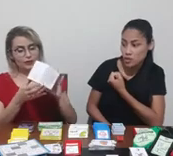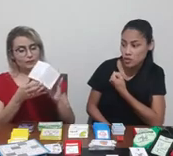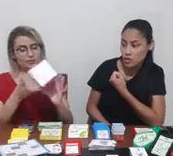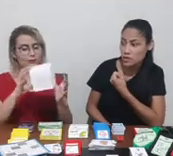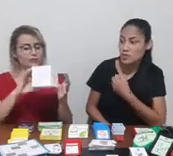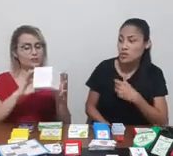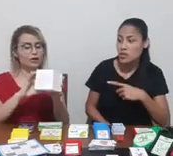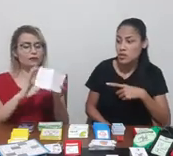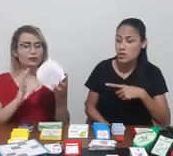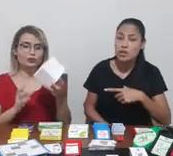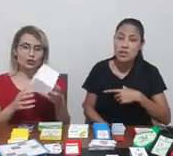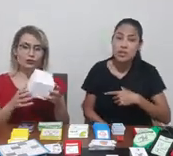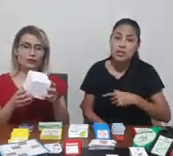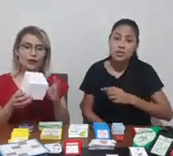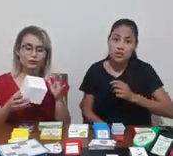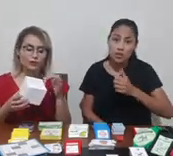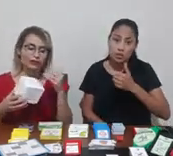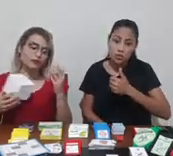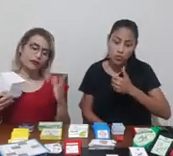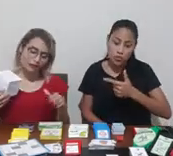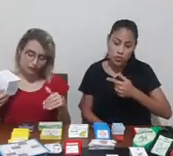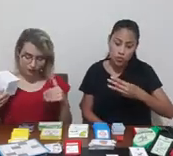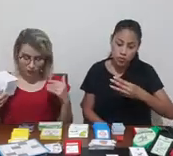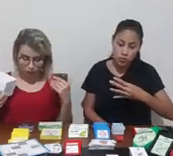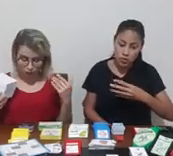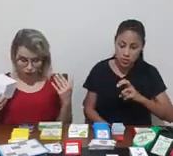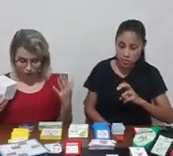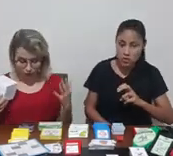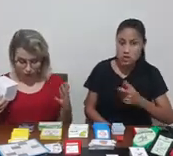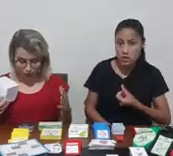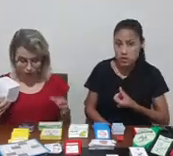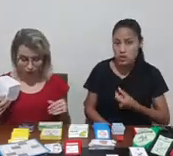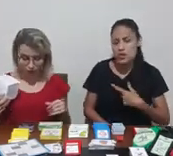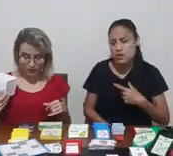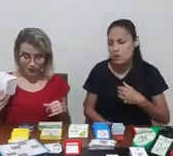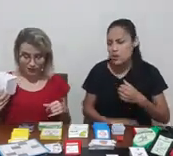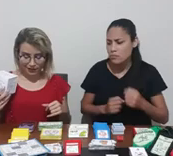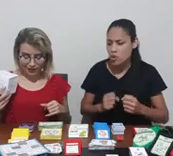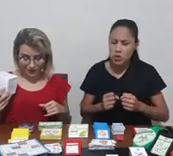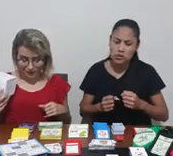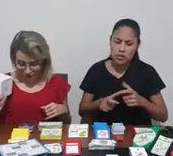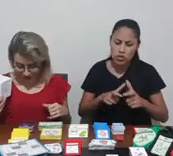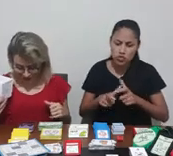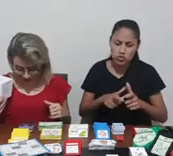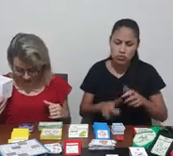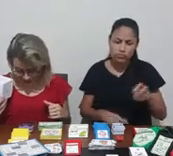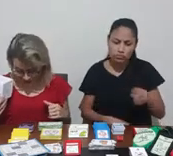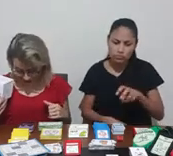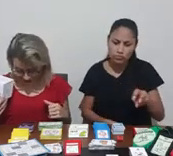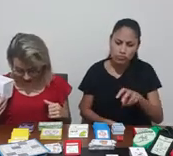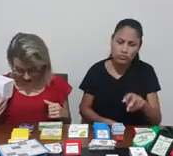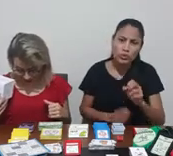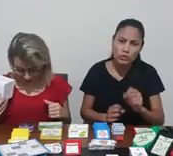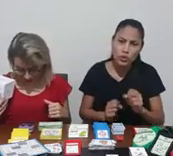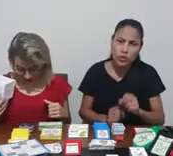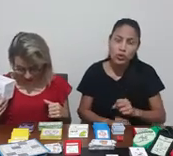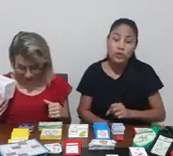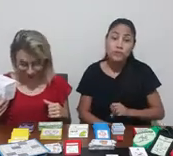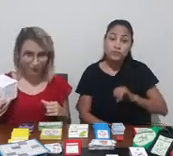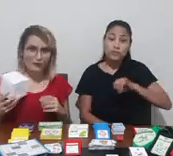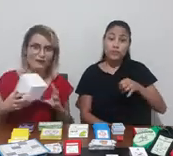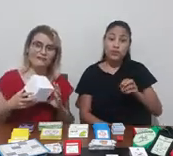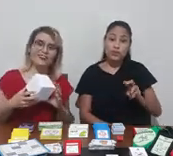aqui é mais sequencial, então joguei o dado e aí vamos para um jogo de corrida. Olha, a Jussara tá aqui respondendo